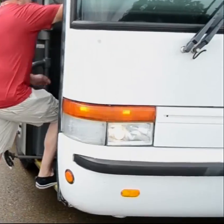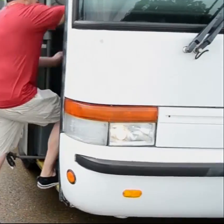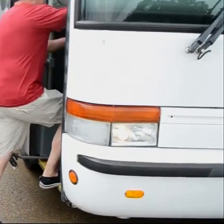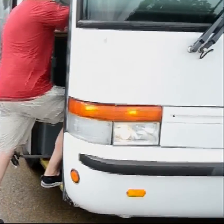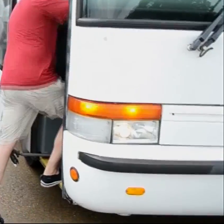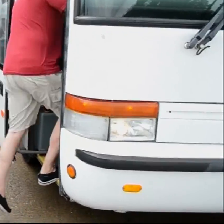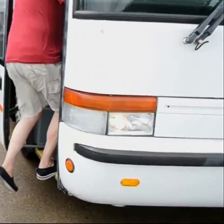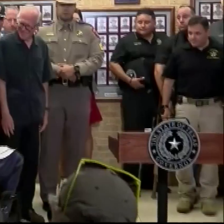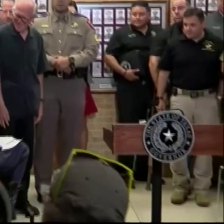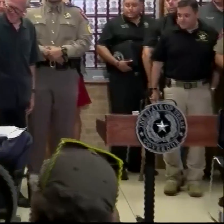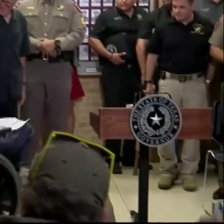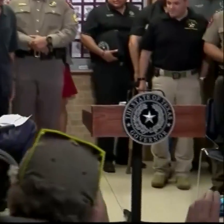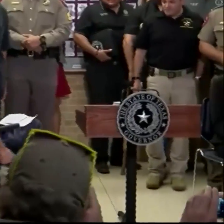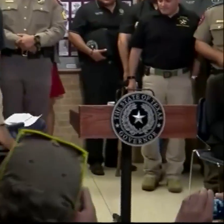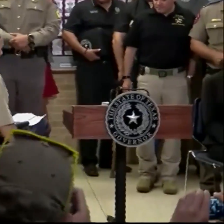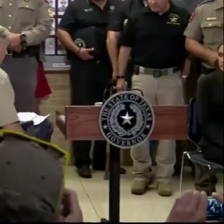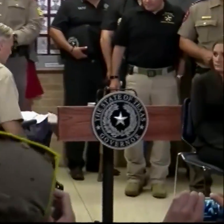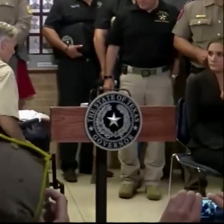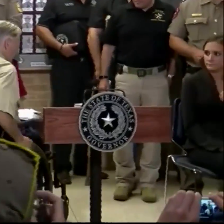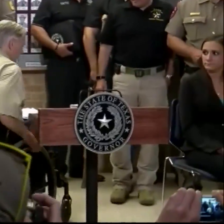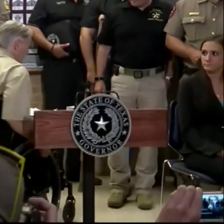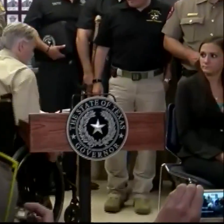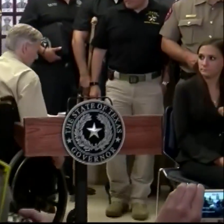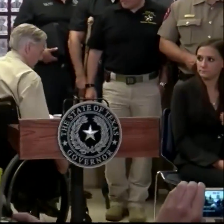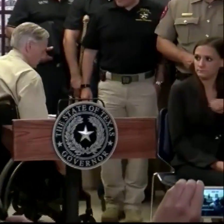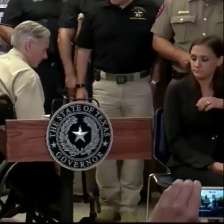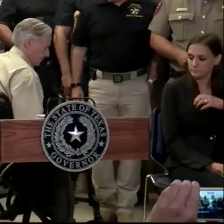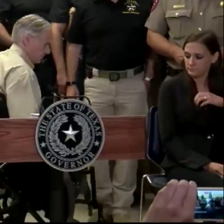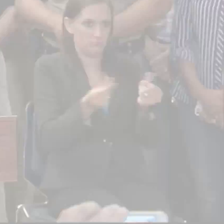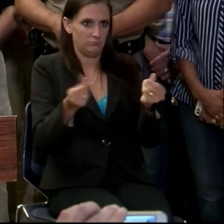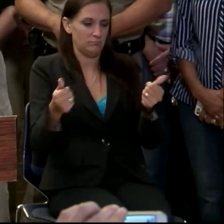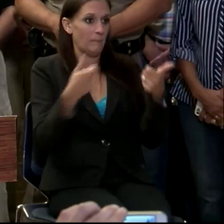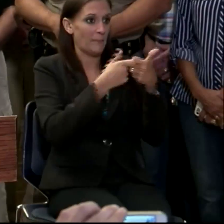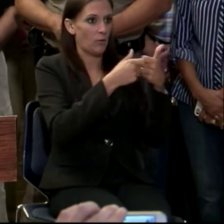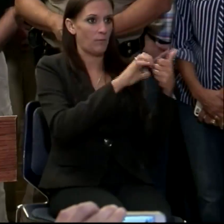cair. Mas as autoridades dizem que a prioridade é salvar vidas.